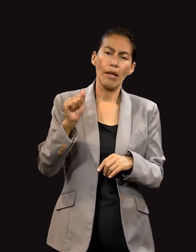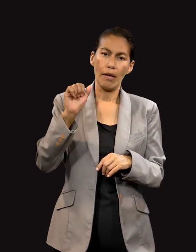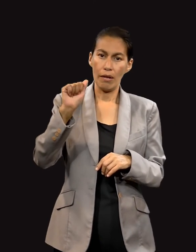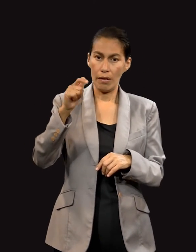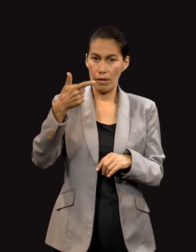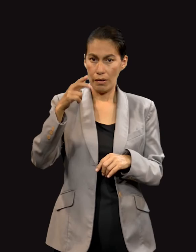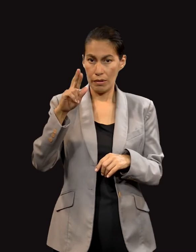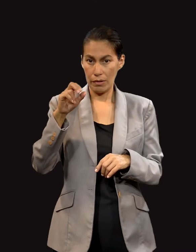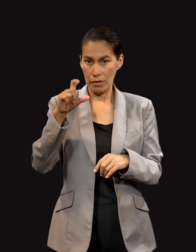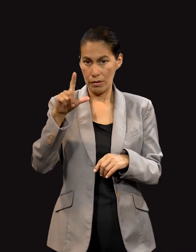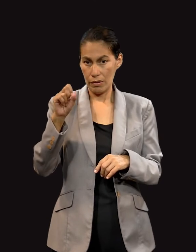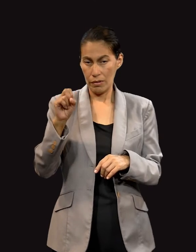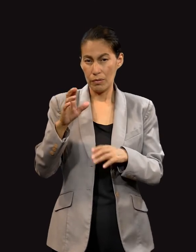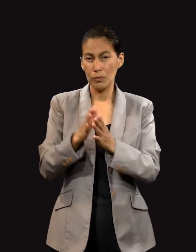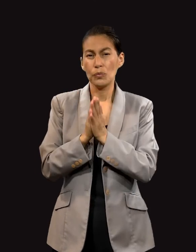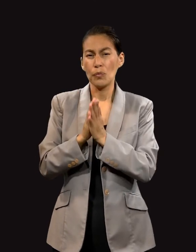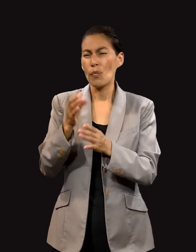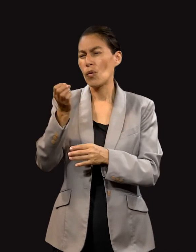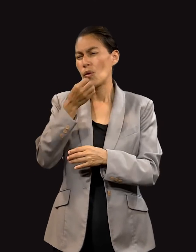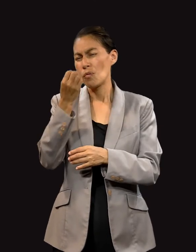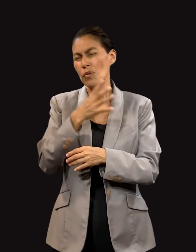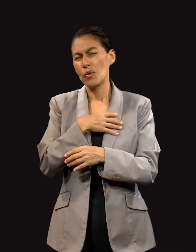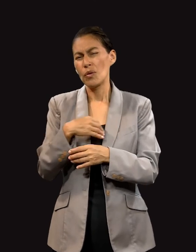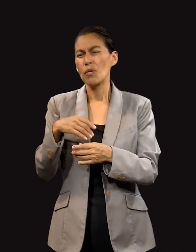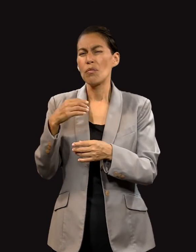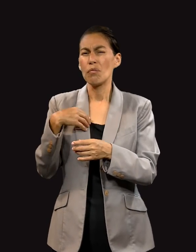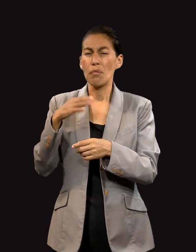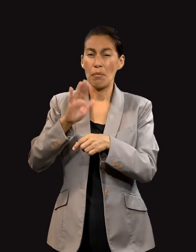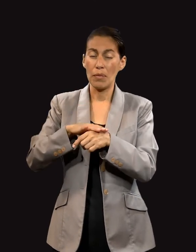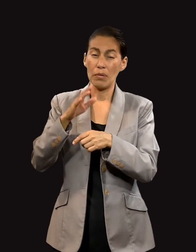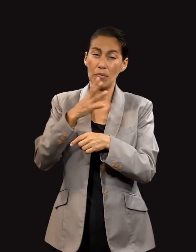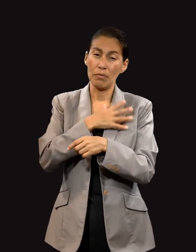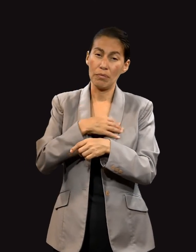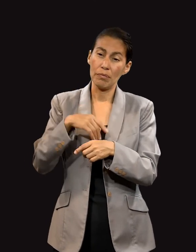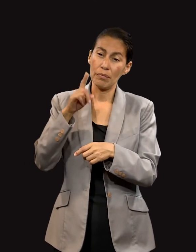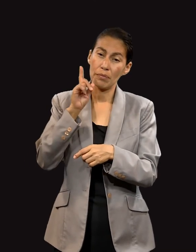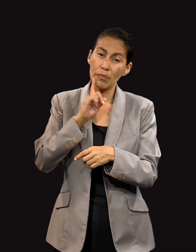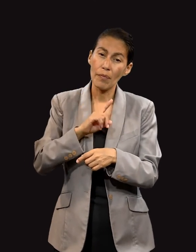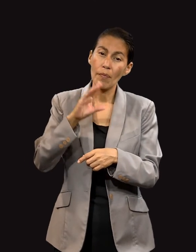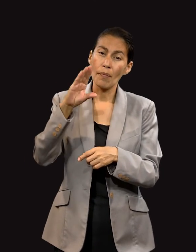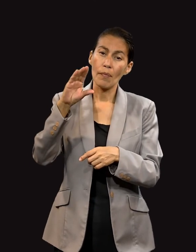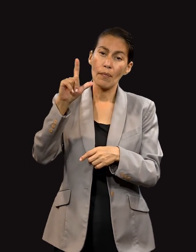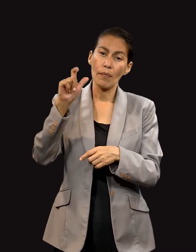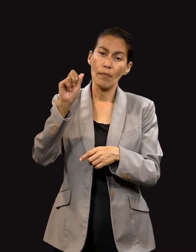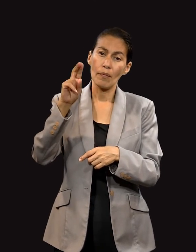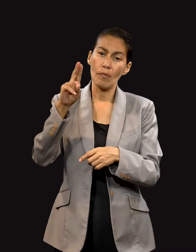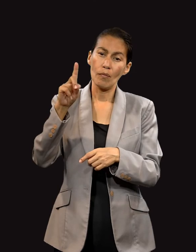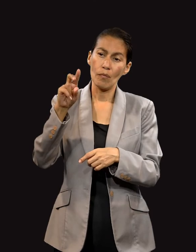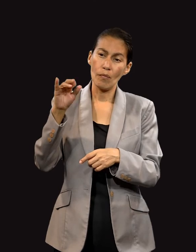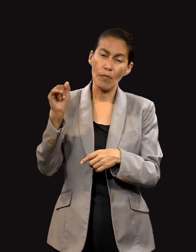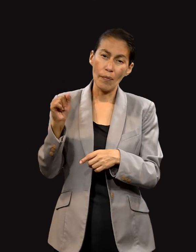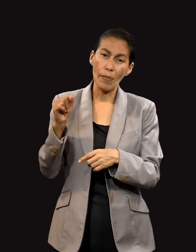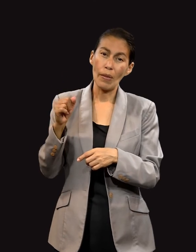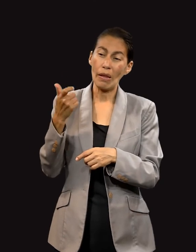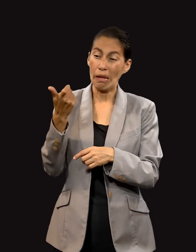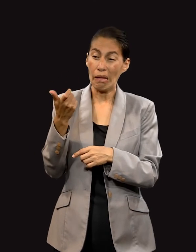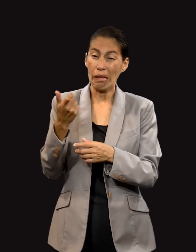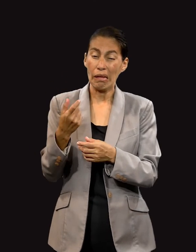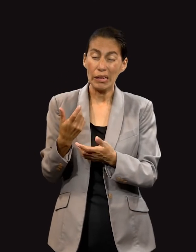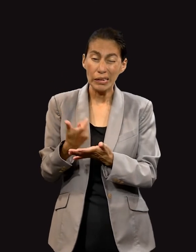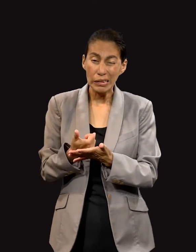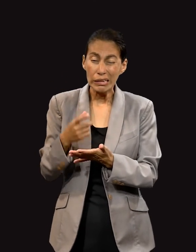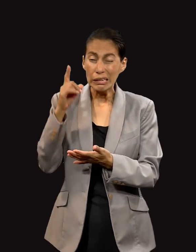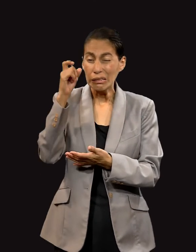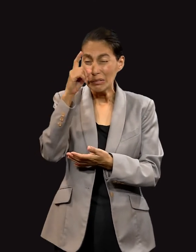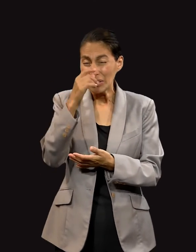bendecida noche. Pido que oren por mis hijos. Pero en especial por mi hija Claudia y su familia, ya que están pasando